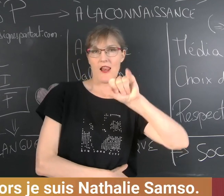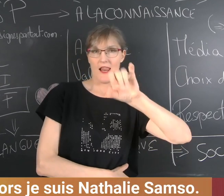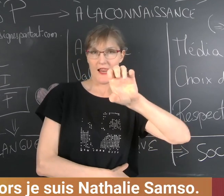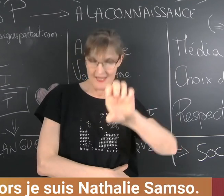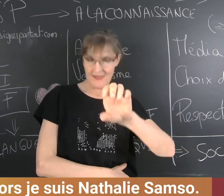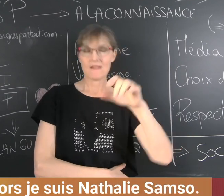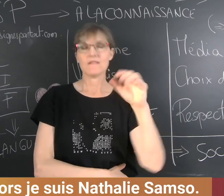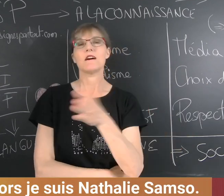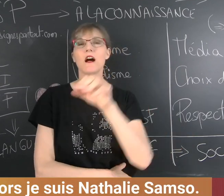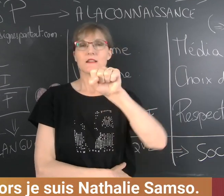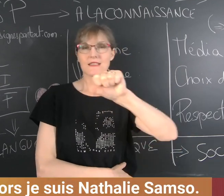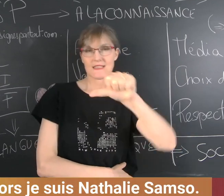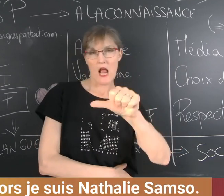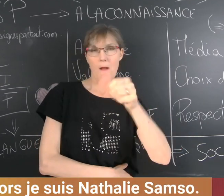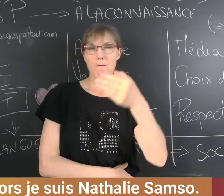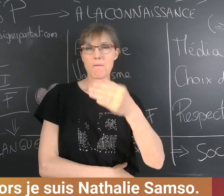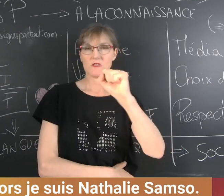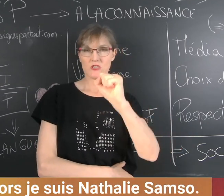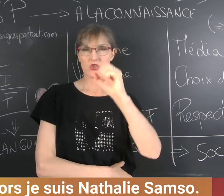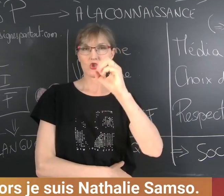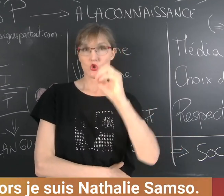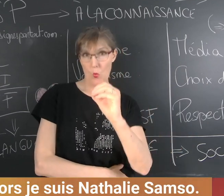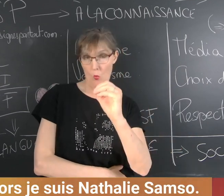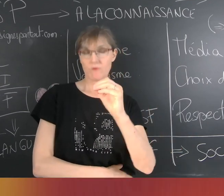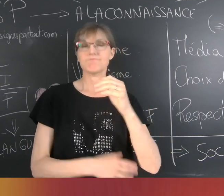Alors, je suis Nathalie Samso.